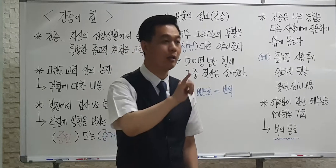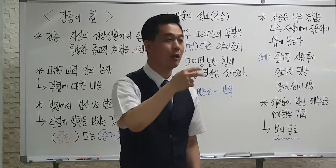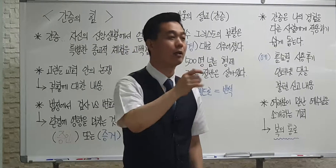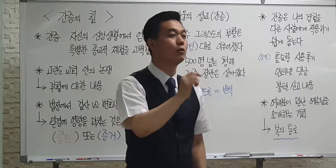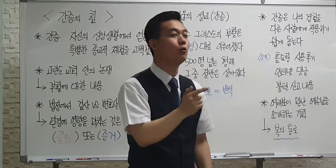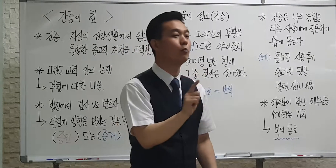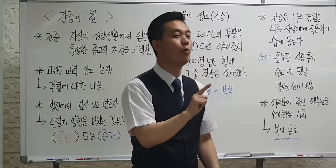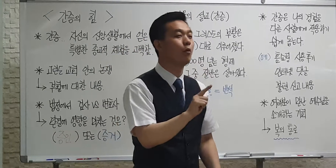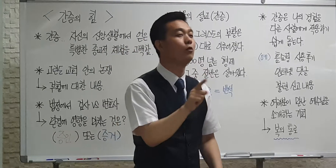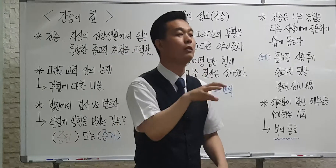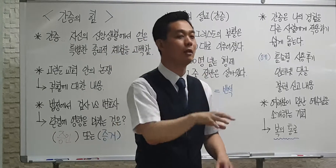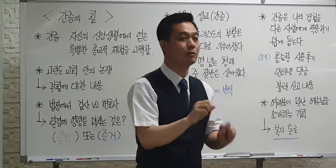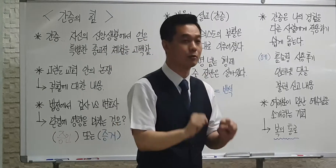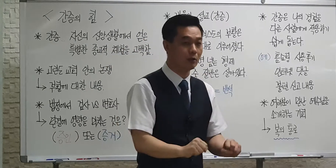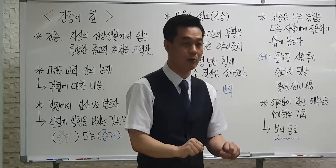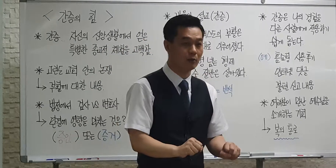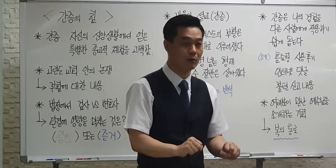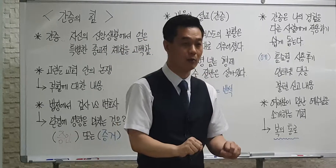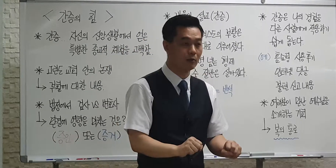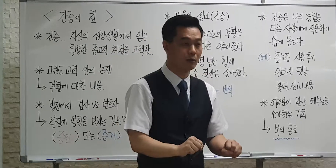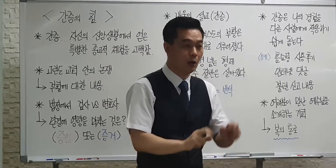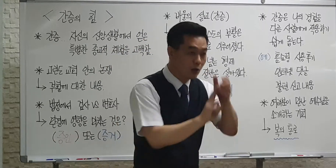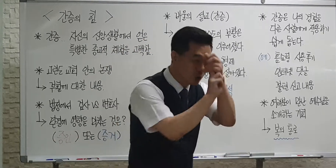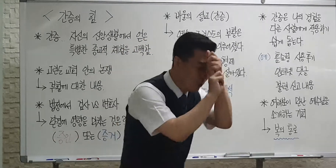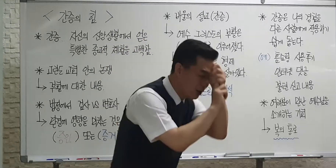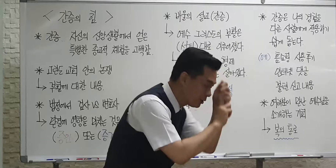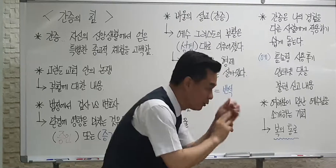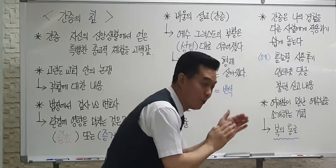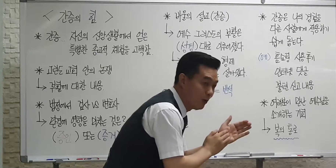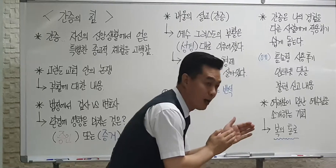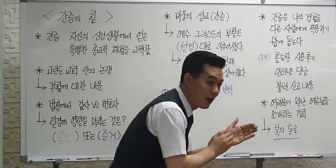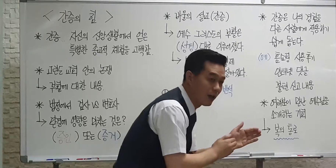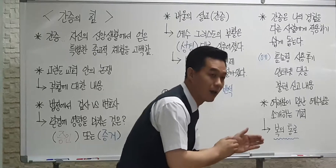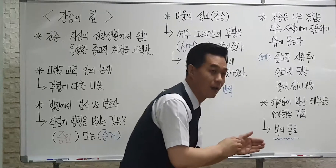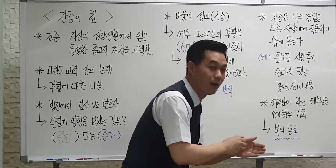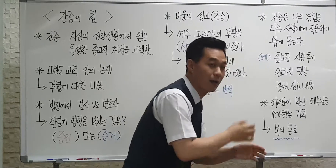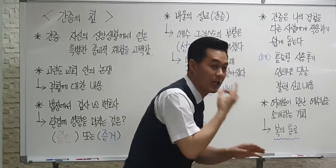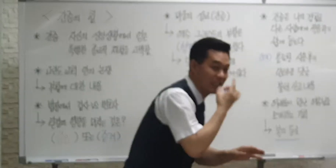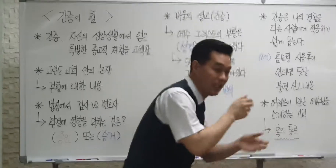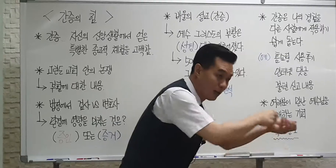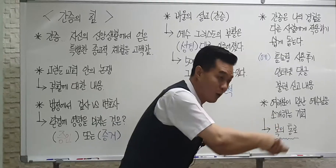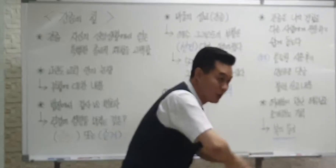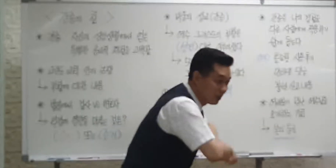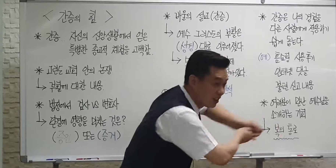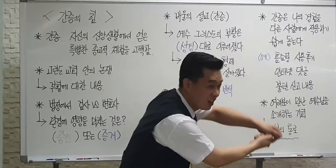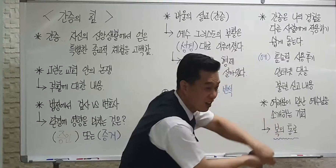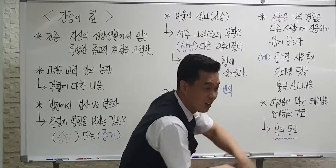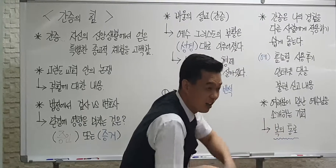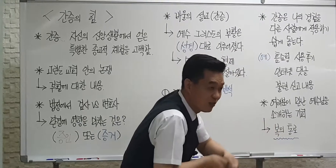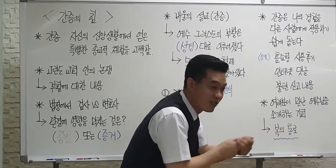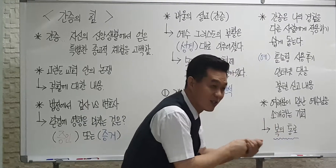근데 기드온은 어디에 있었어요? 숨어가지고 몰래 곡식하자고